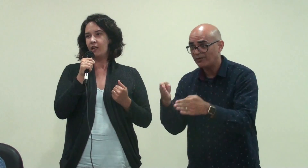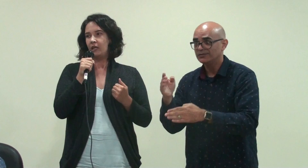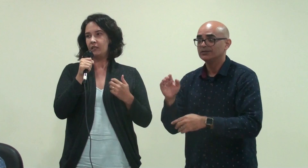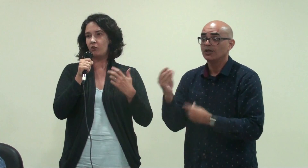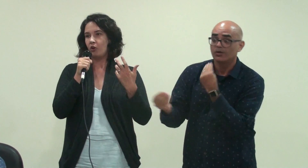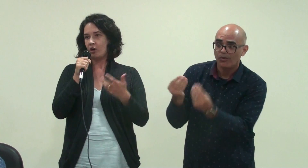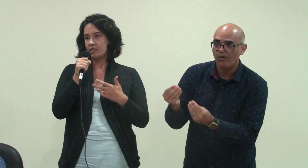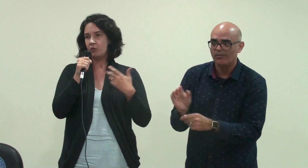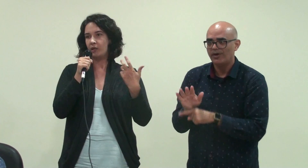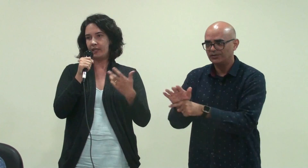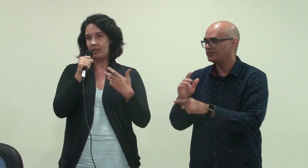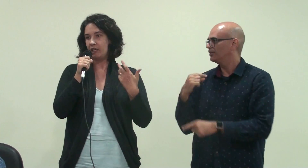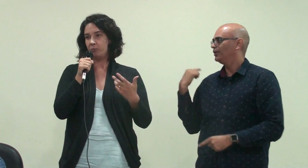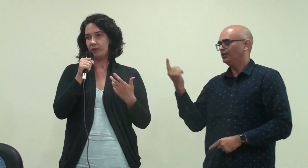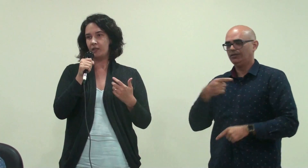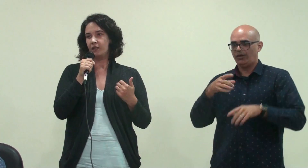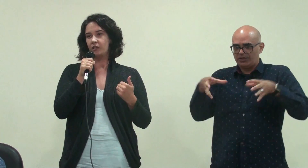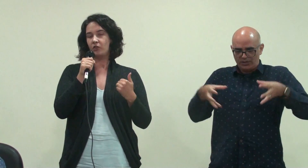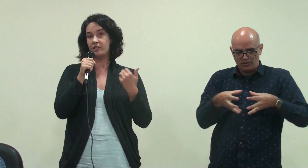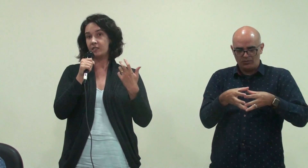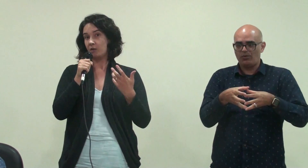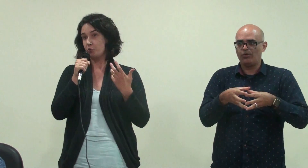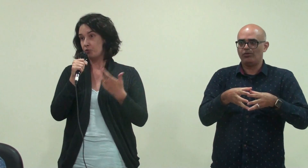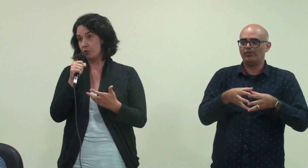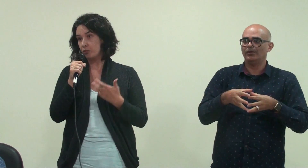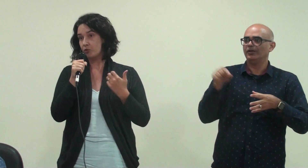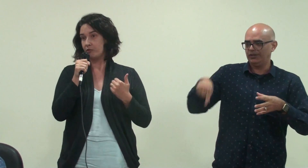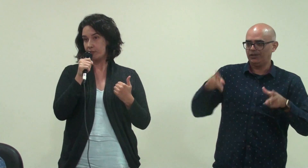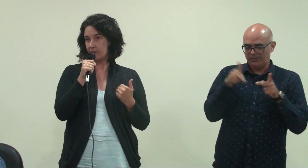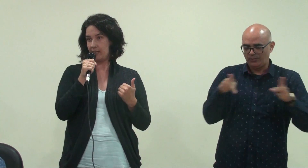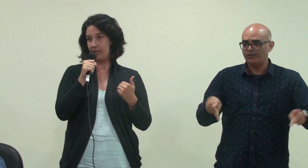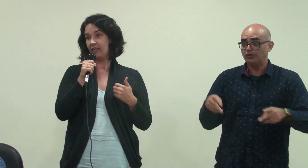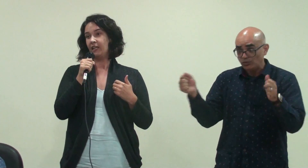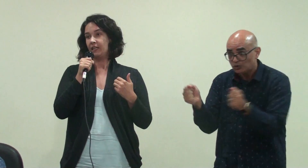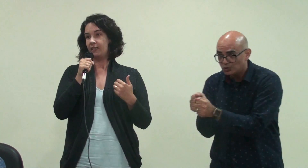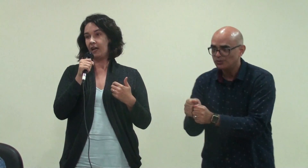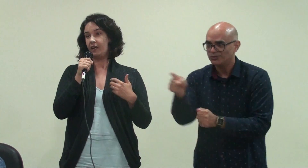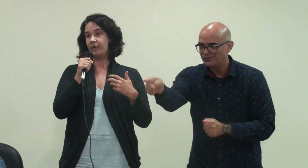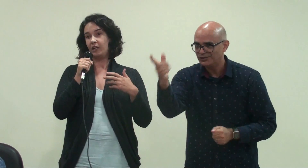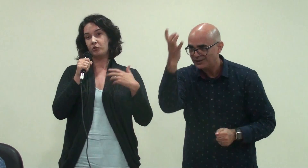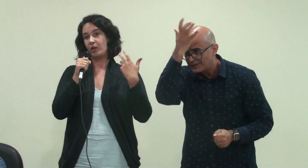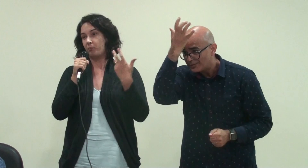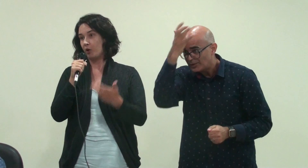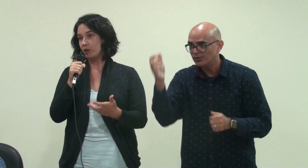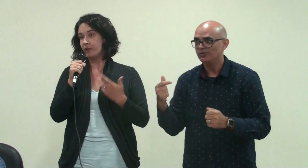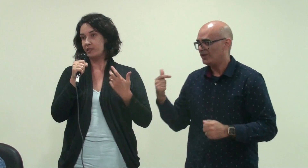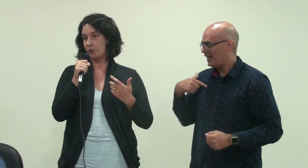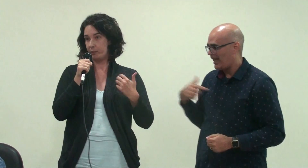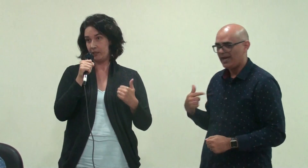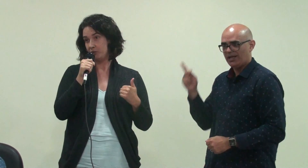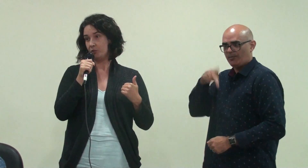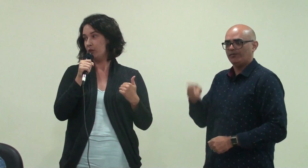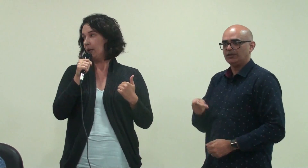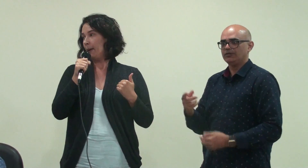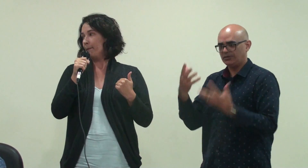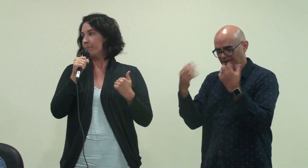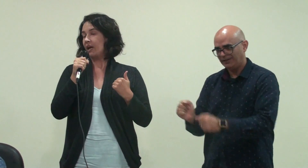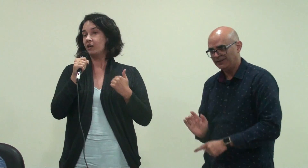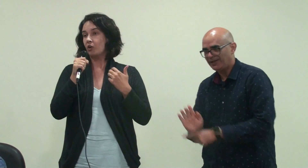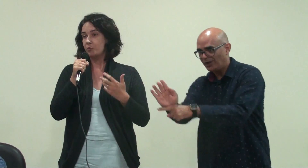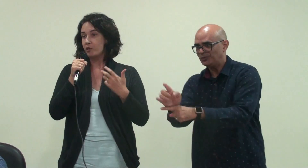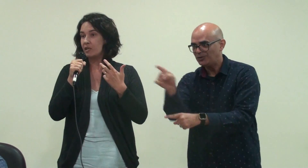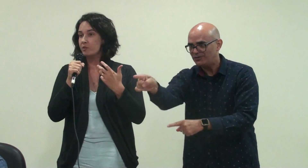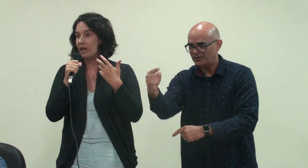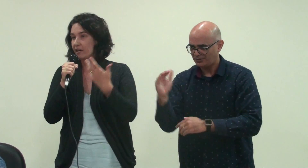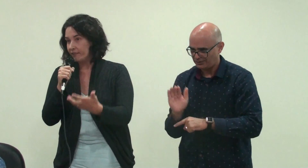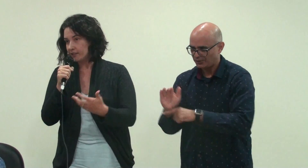tá? Então, nós, enquanto equipe, nós estamos juntos com você, tá? E eu te apoio nesse momento, para